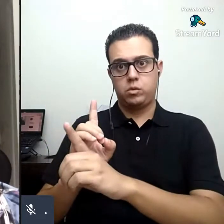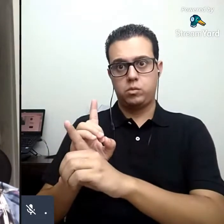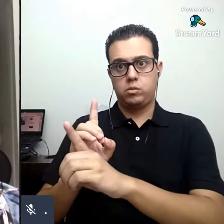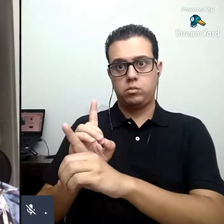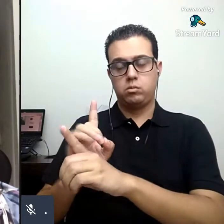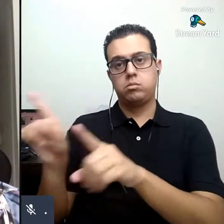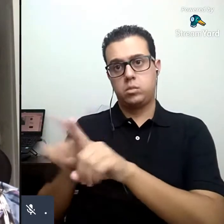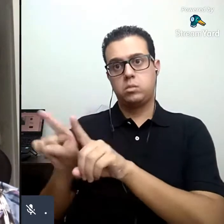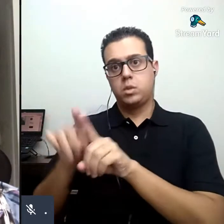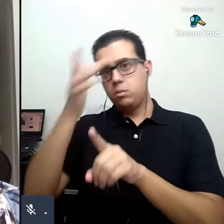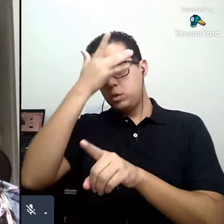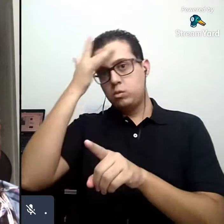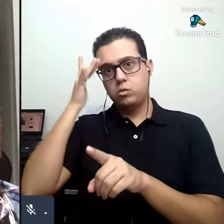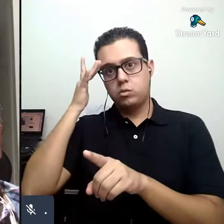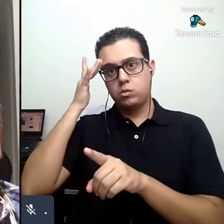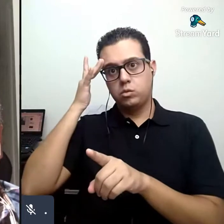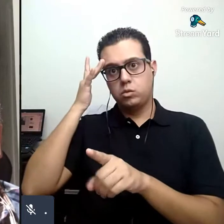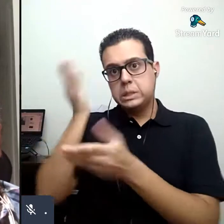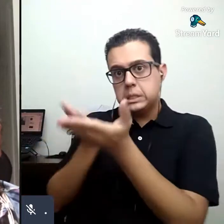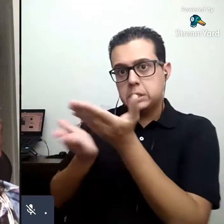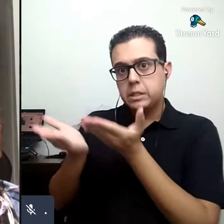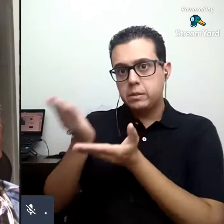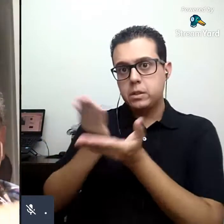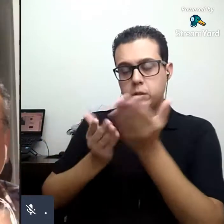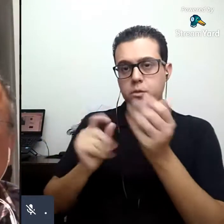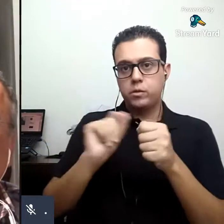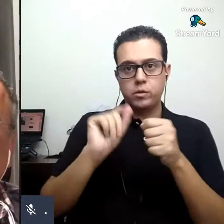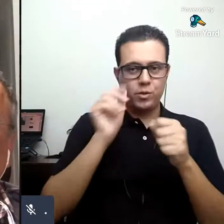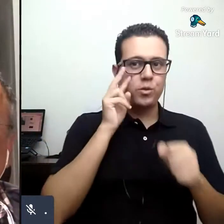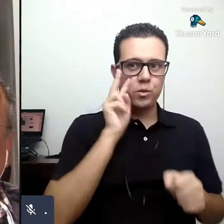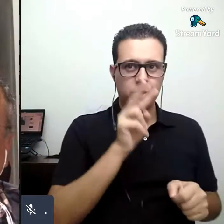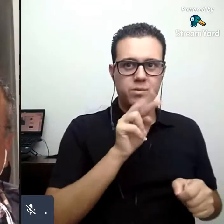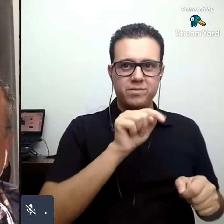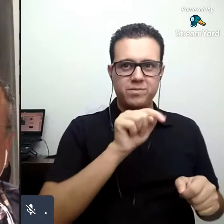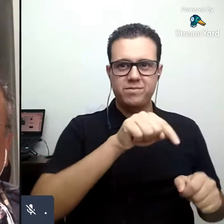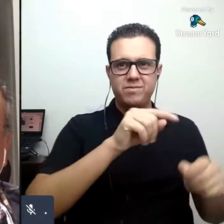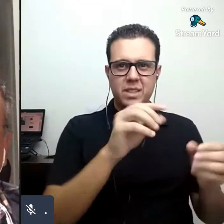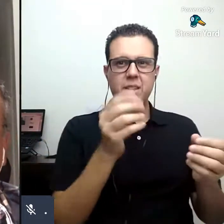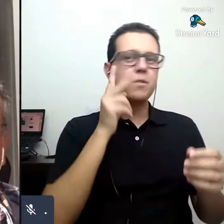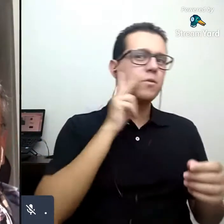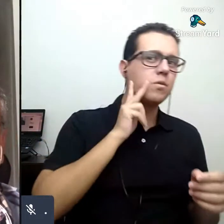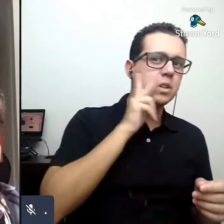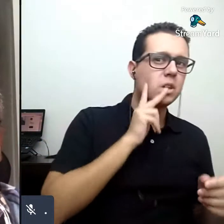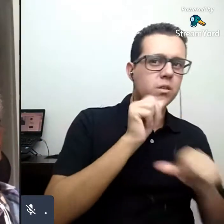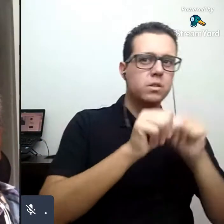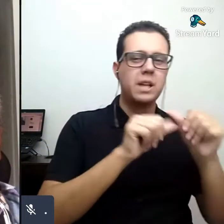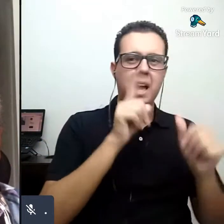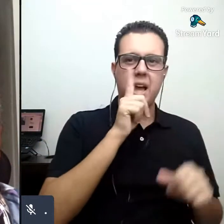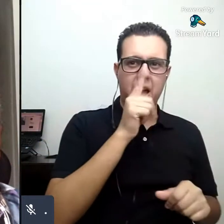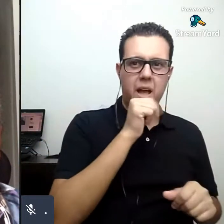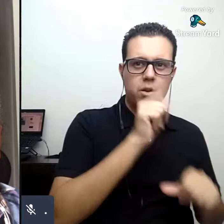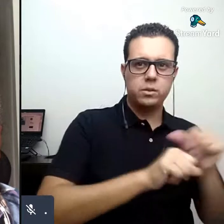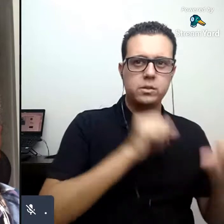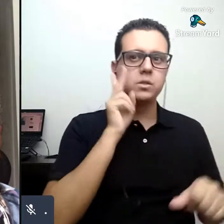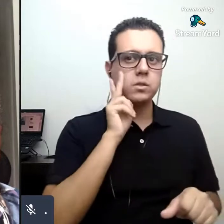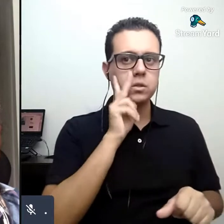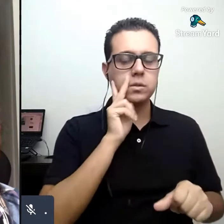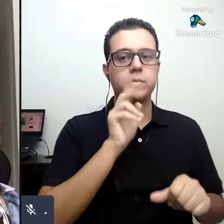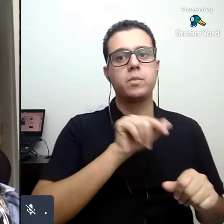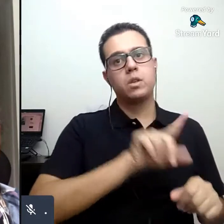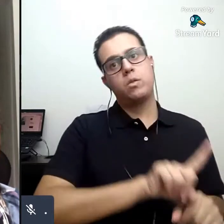mais próximos viram, ele vai sair dali, vai seguir para Jerusalém.